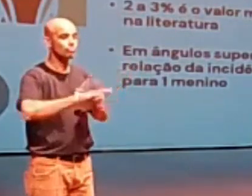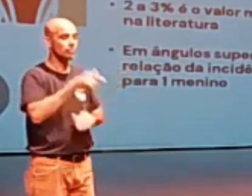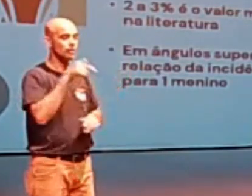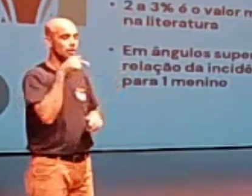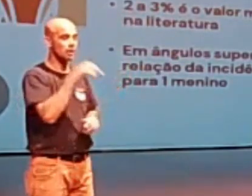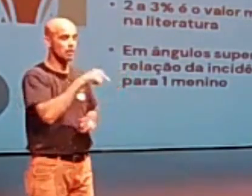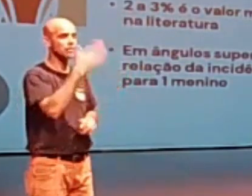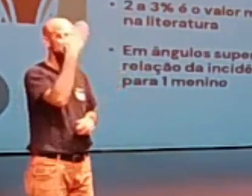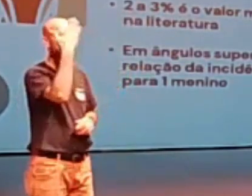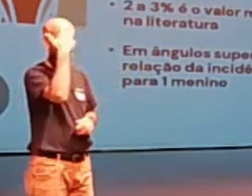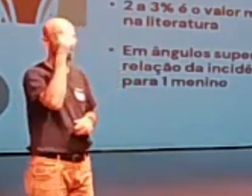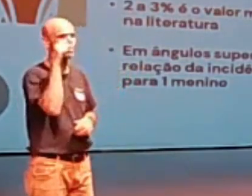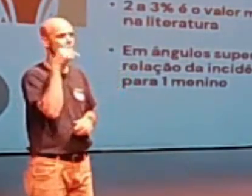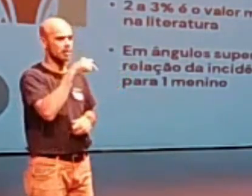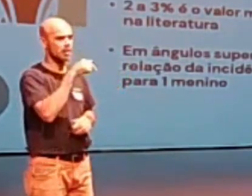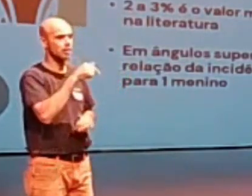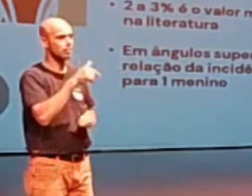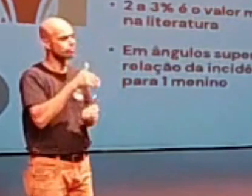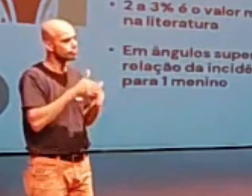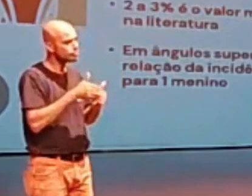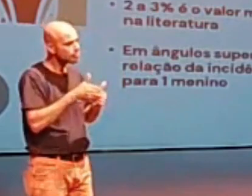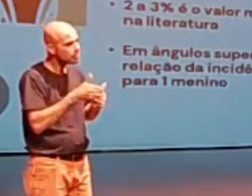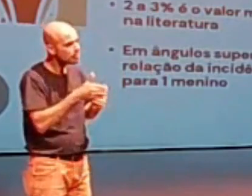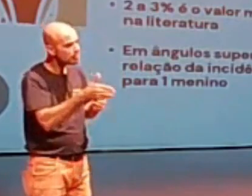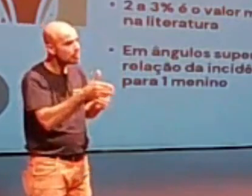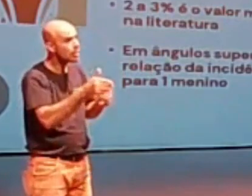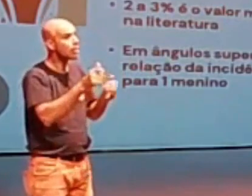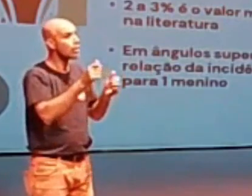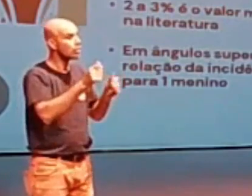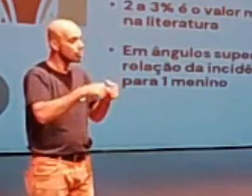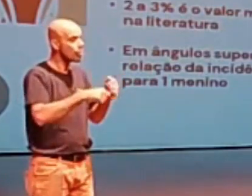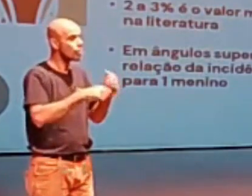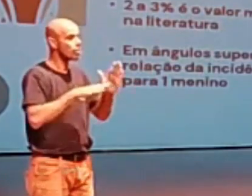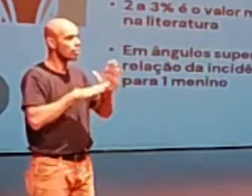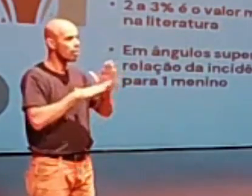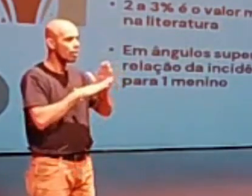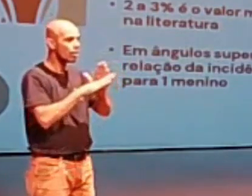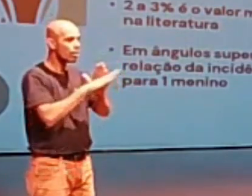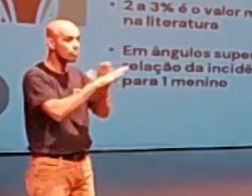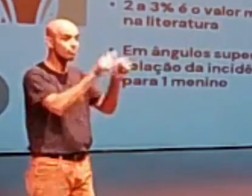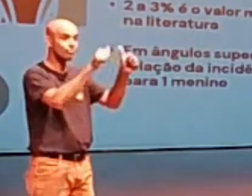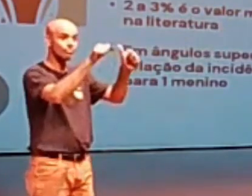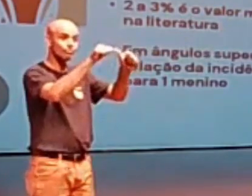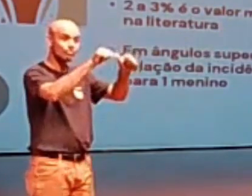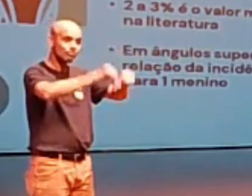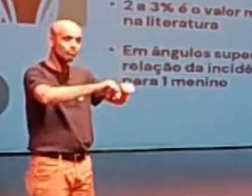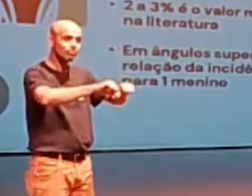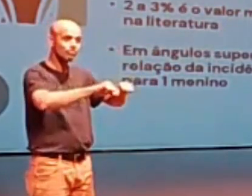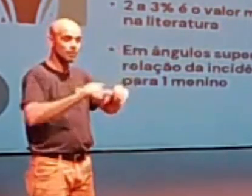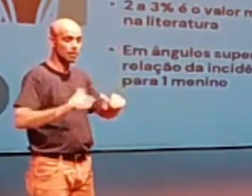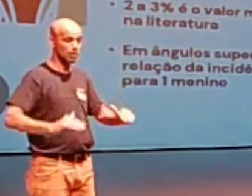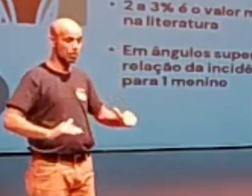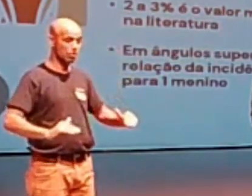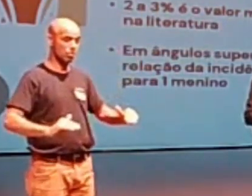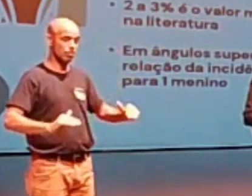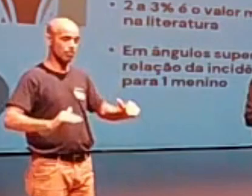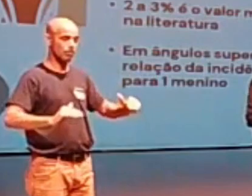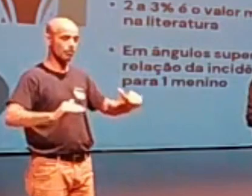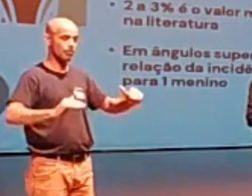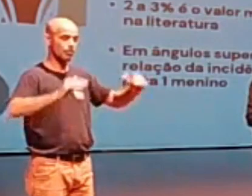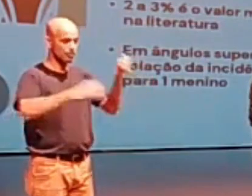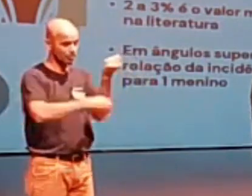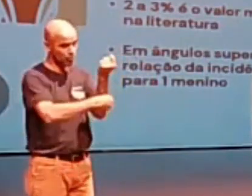vai, possivelmente, ela tem o potencial de progredir durante a fase de crescimento dessa criança ou